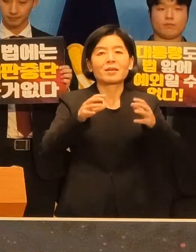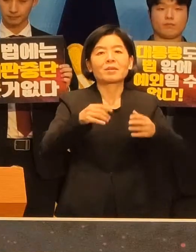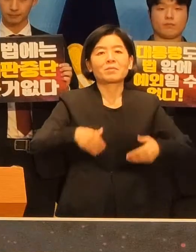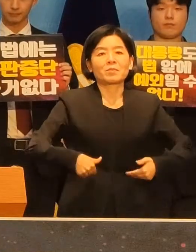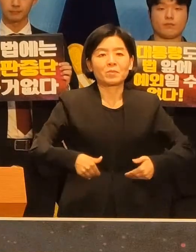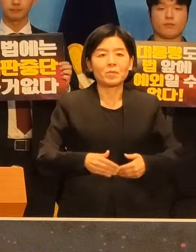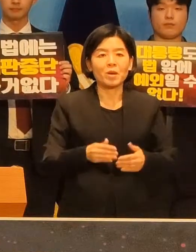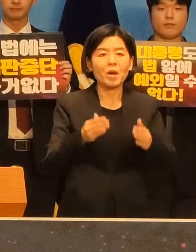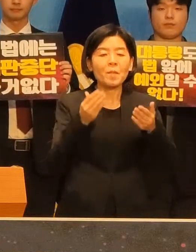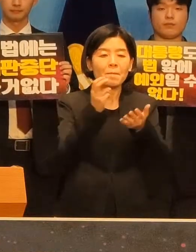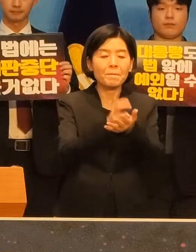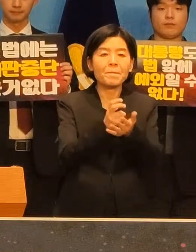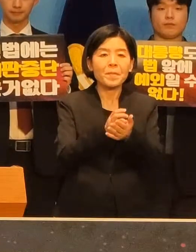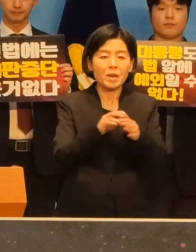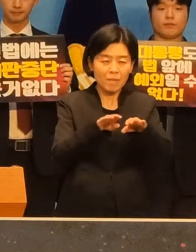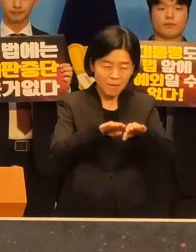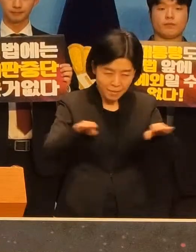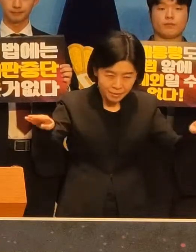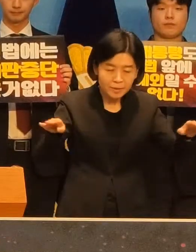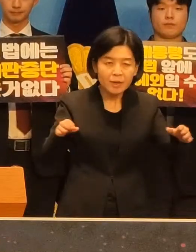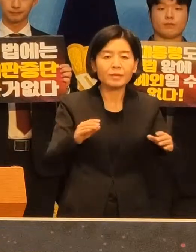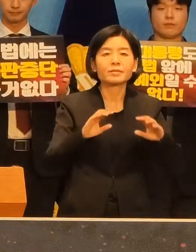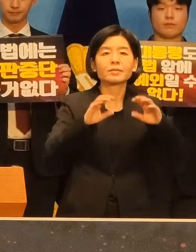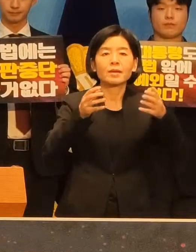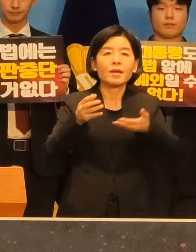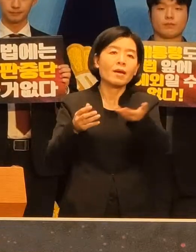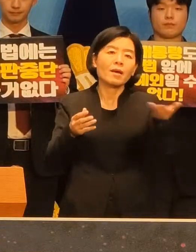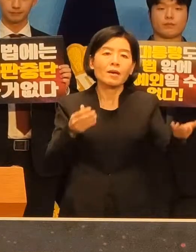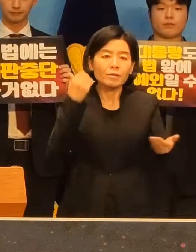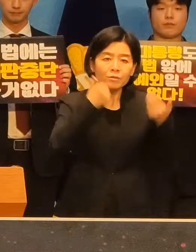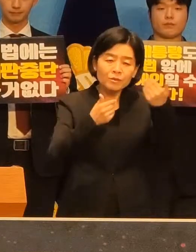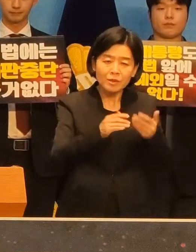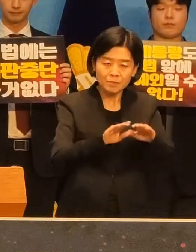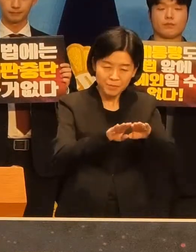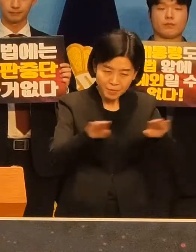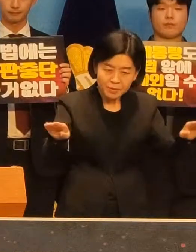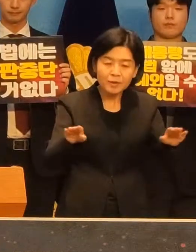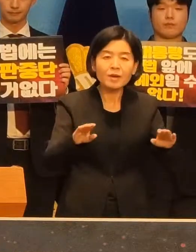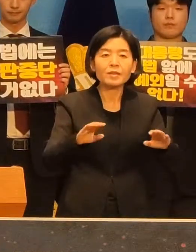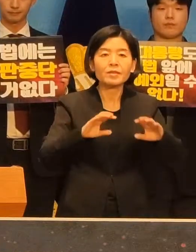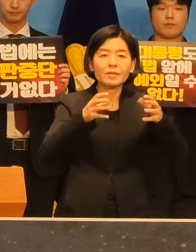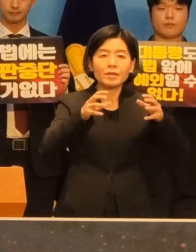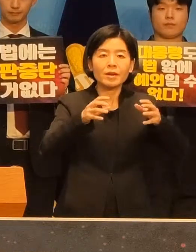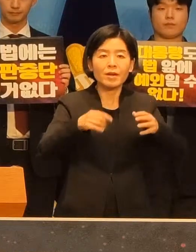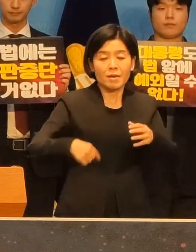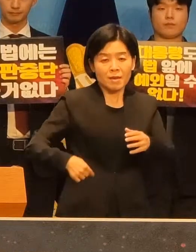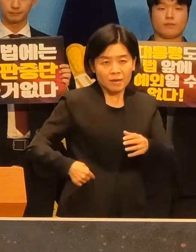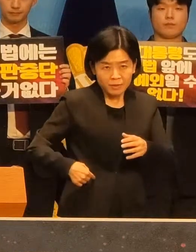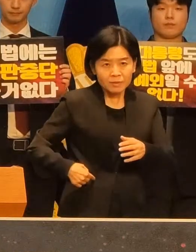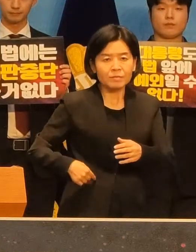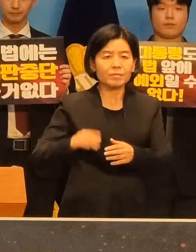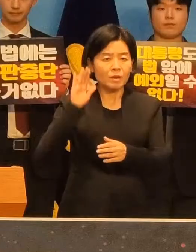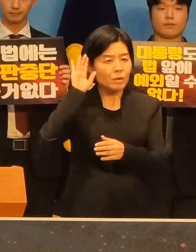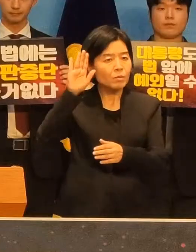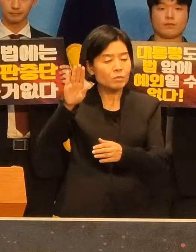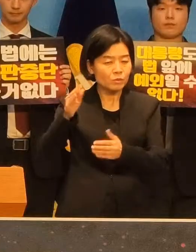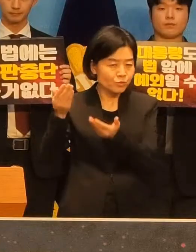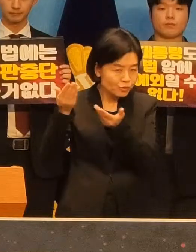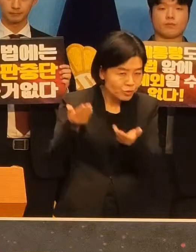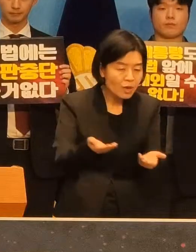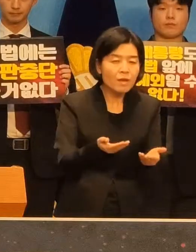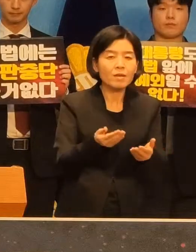앞에 모두가 평등한 나라, 그것이 이 나라가 지켜야 할 최소한의 양심이며 우리가 다음 세대에게 물려줘야